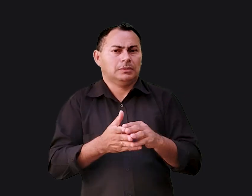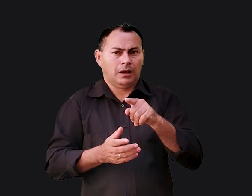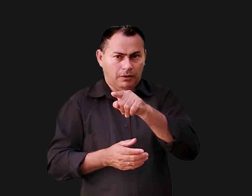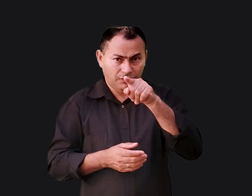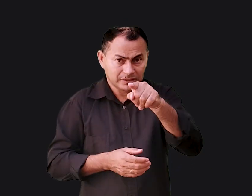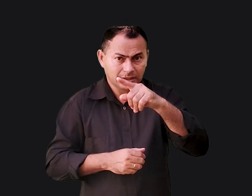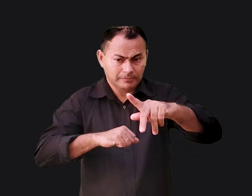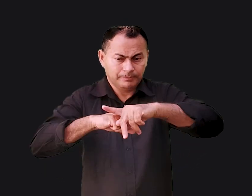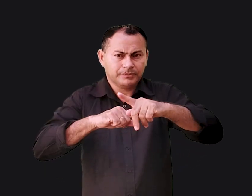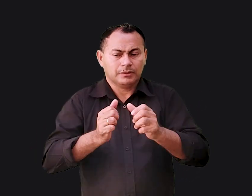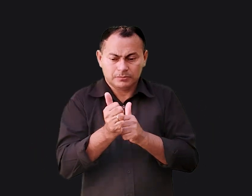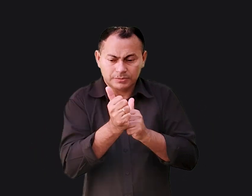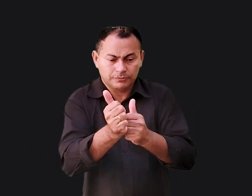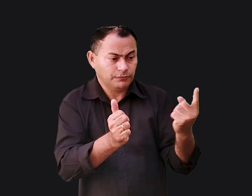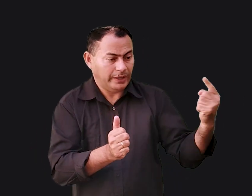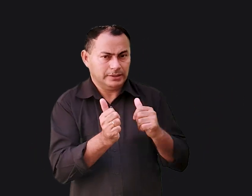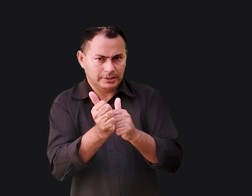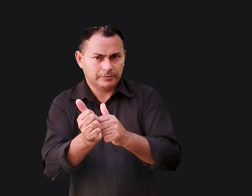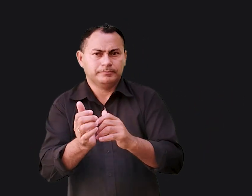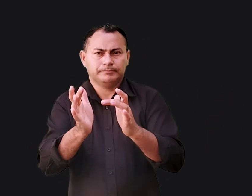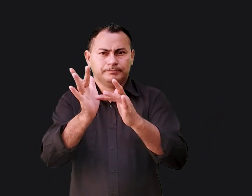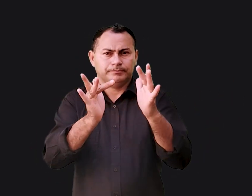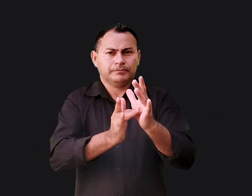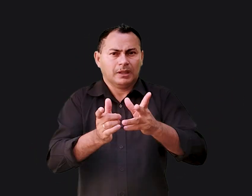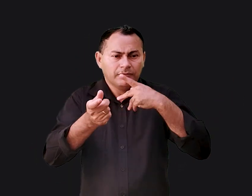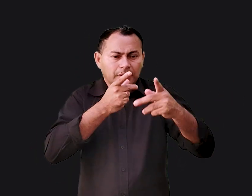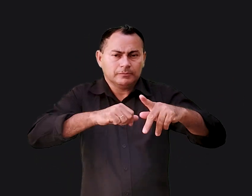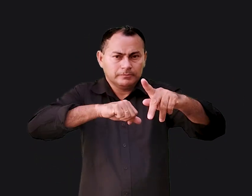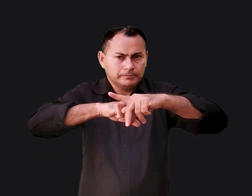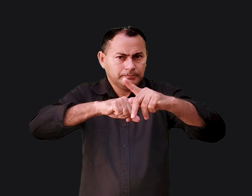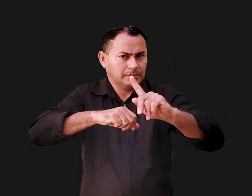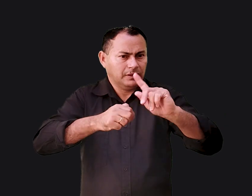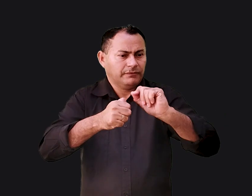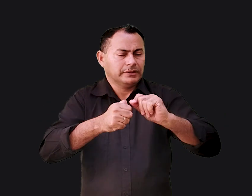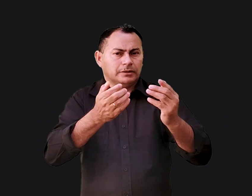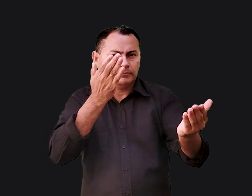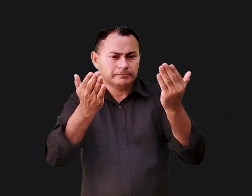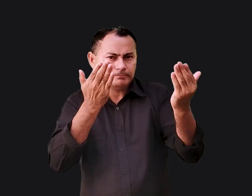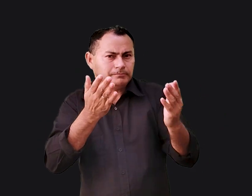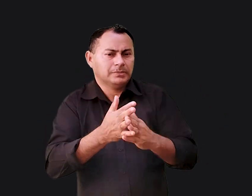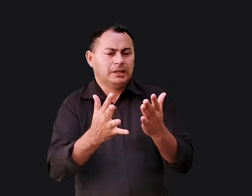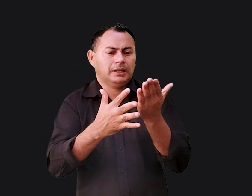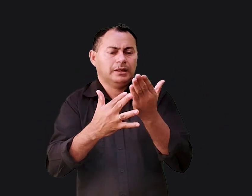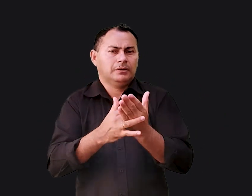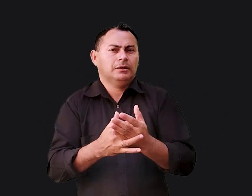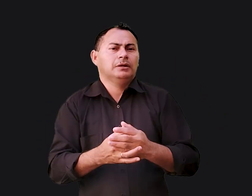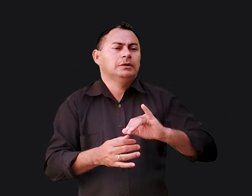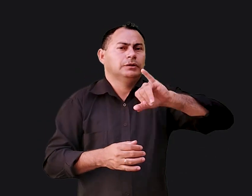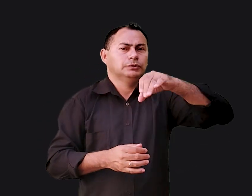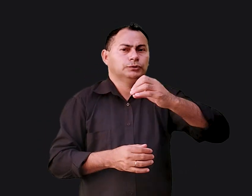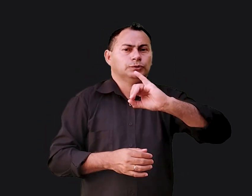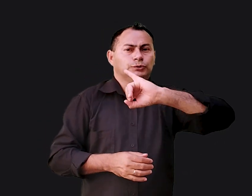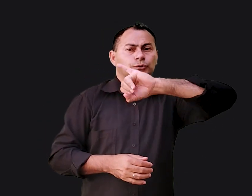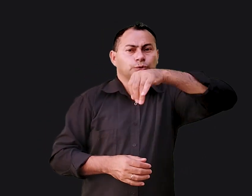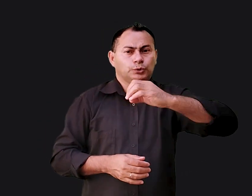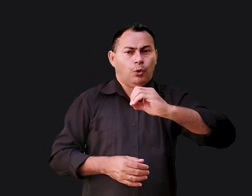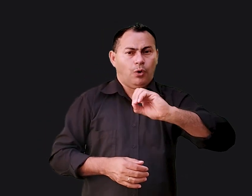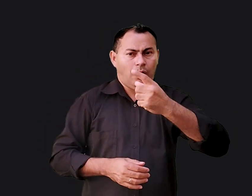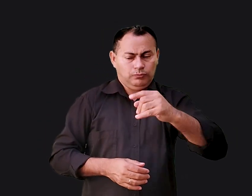Quanto a você, siga-me. Jesus estava dizendo para Pedro não fazer comparações entre ele e João. A Bíblia sempre